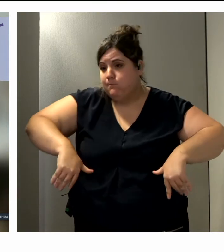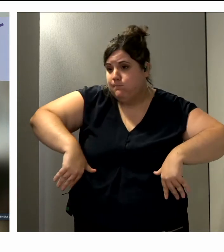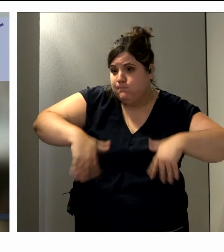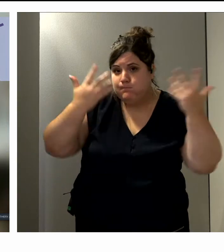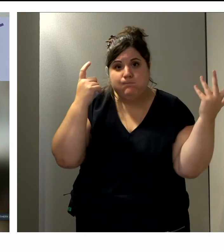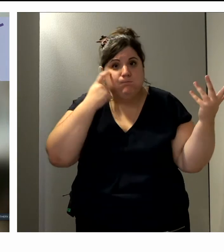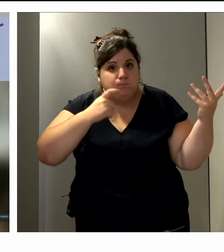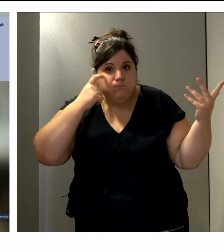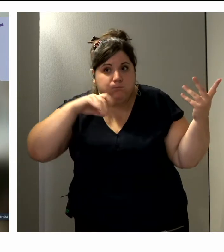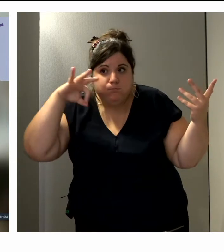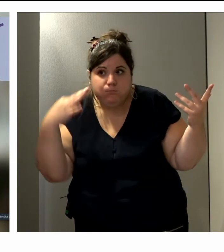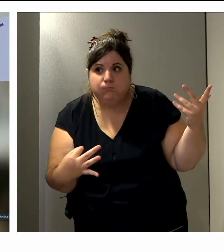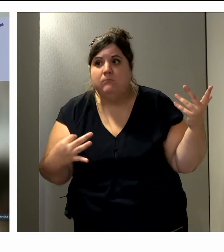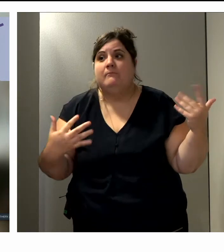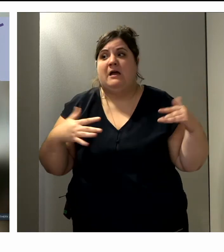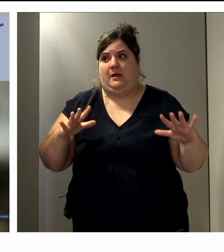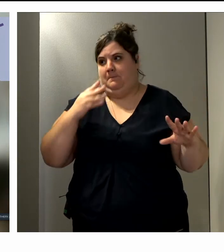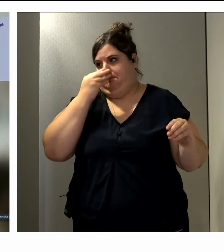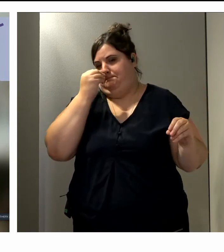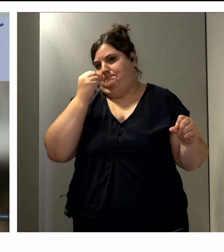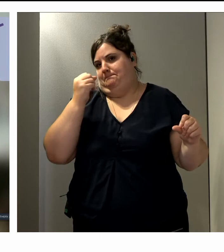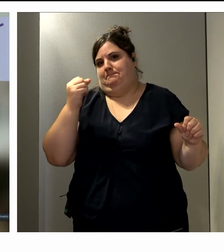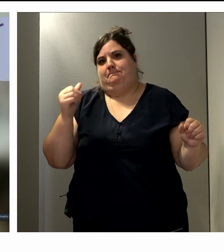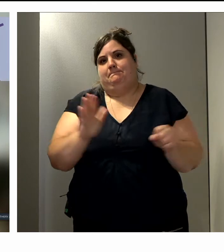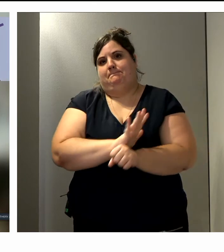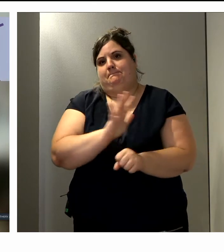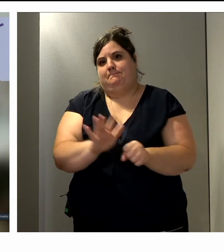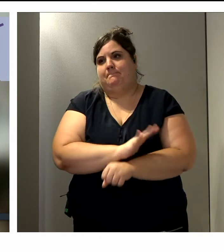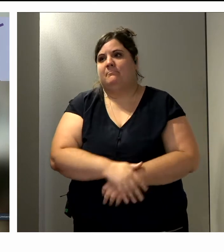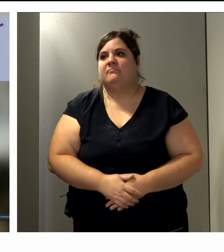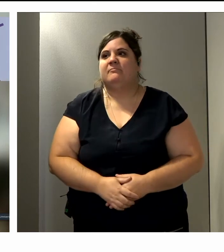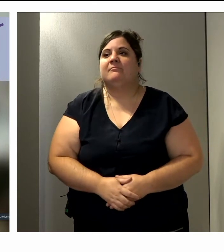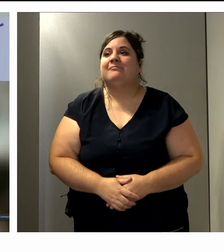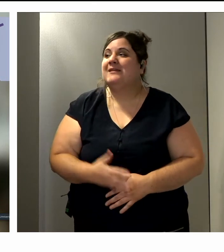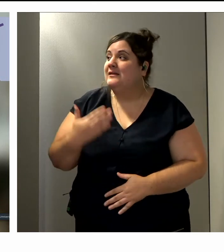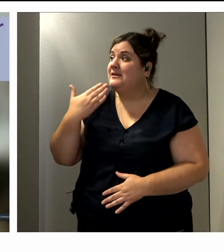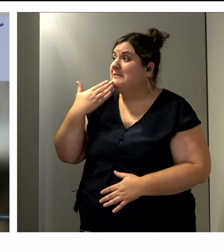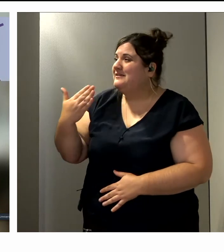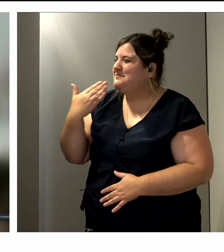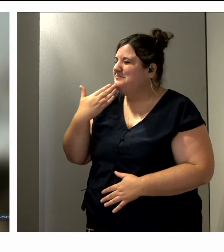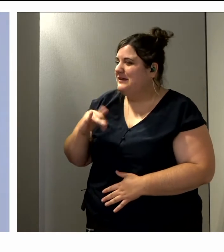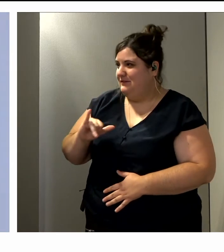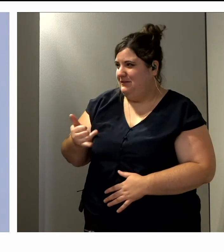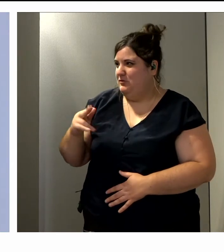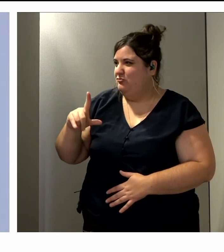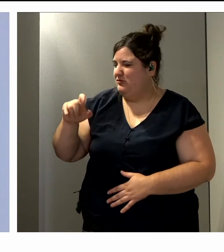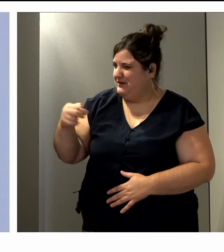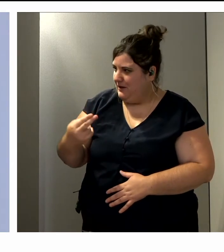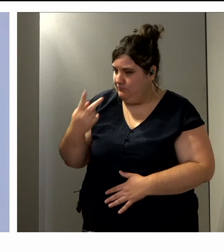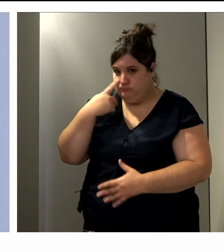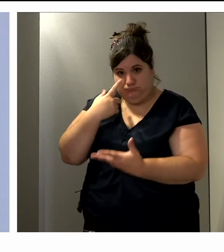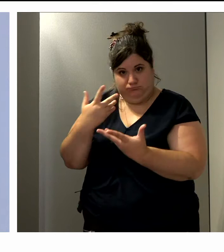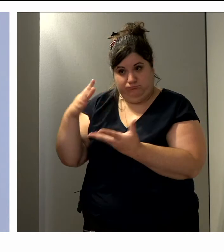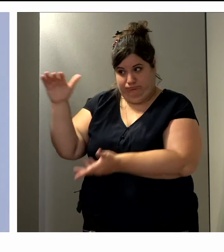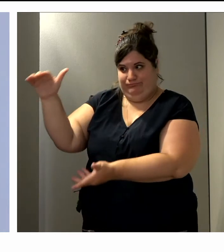c'est pour autant suffisant? La question mérite d'être posée. Merci Merci Julien de